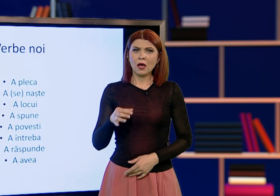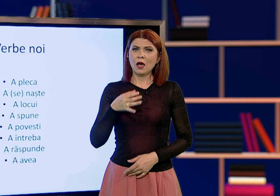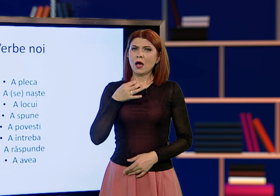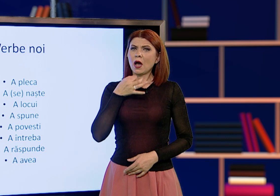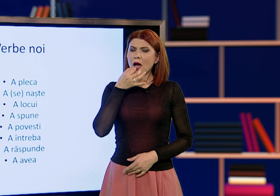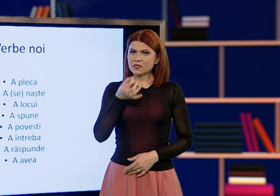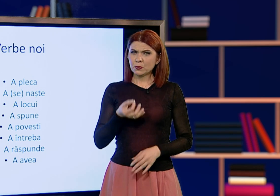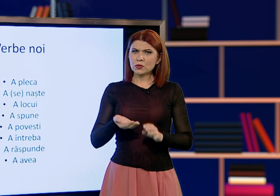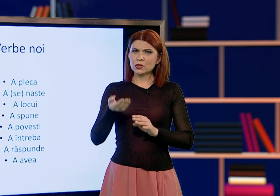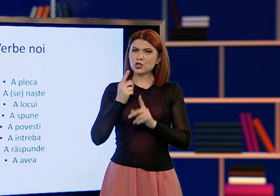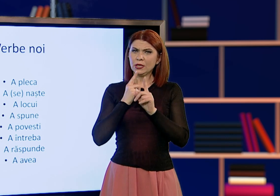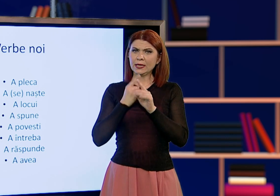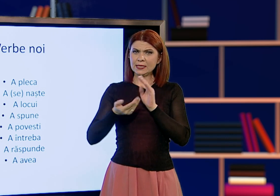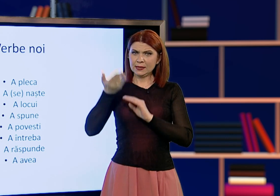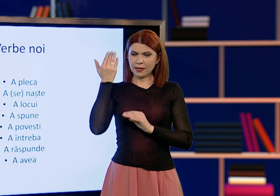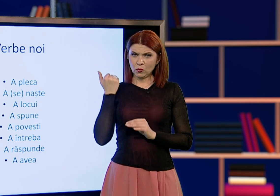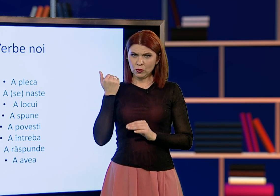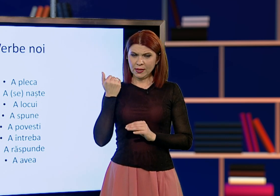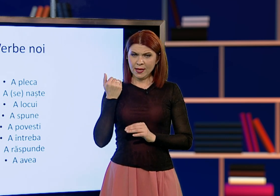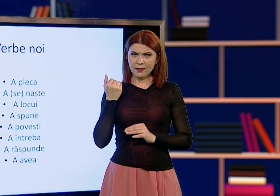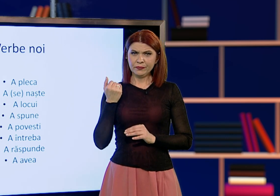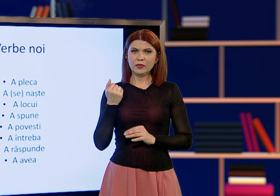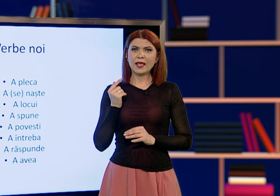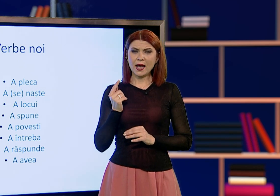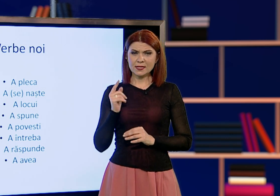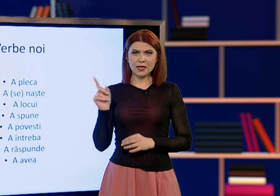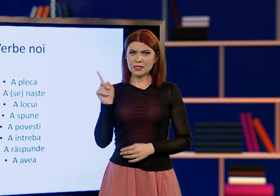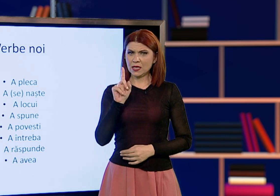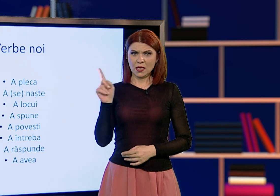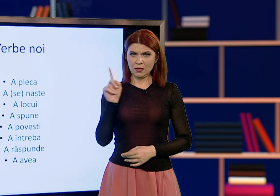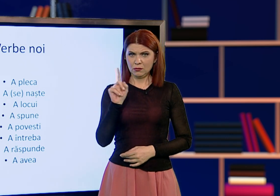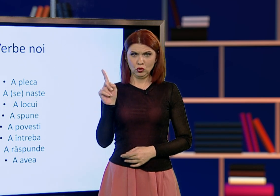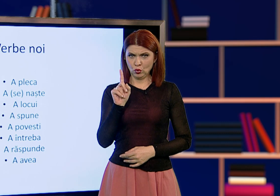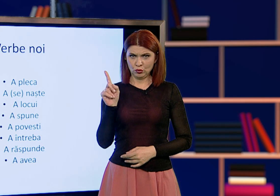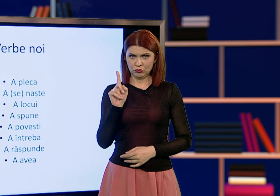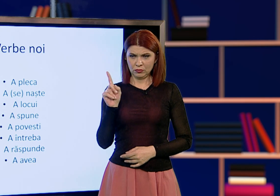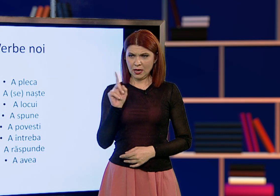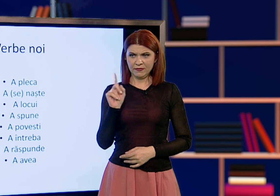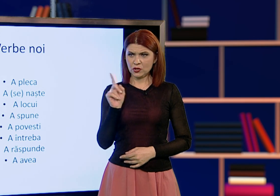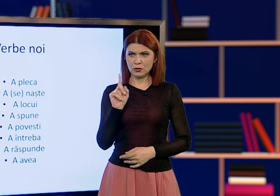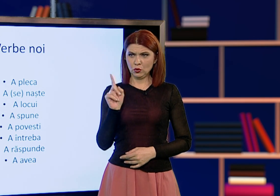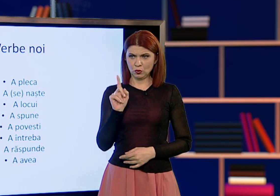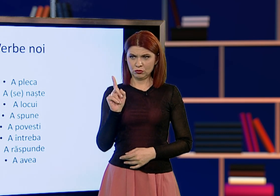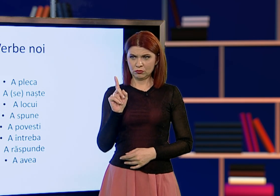am spus și în lecțiile trecute negația este nu da facem Nu